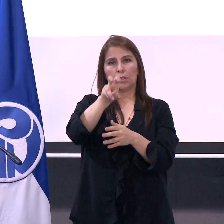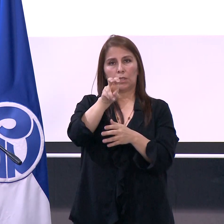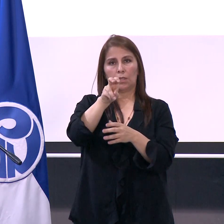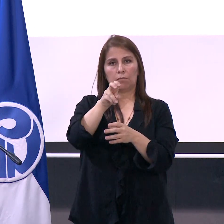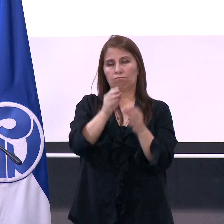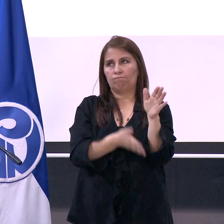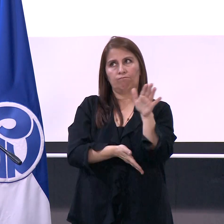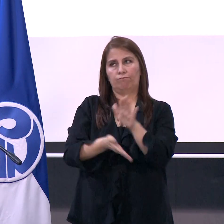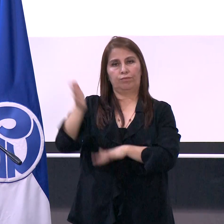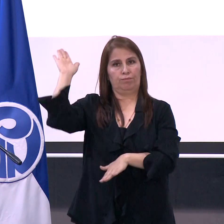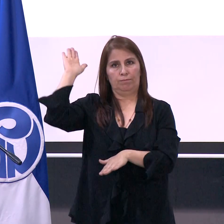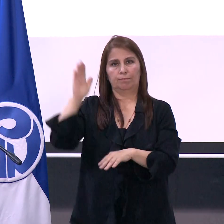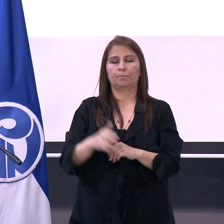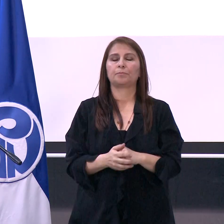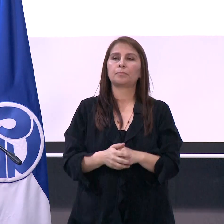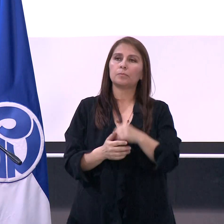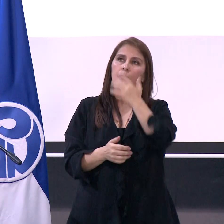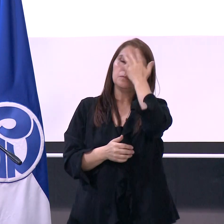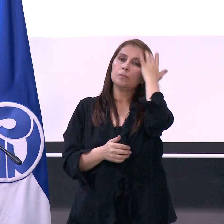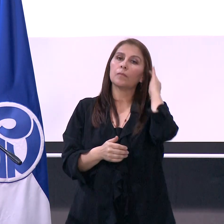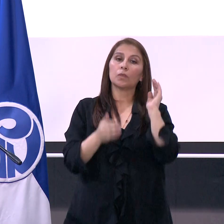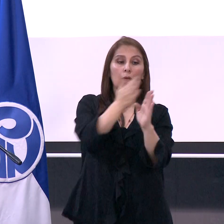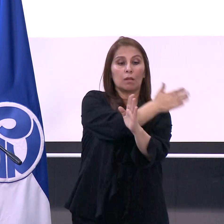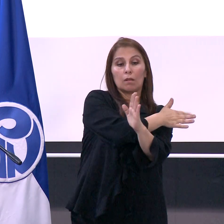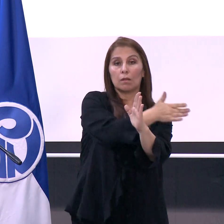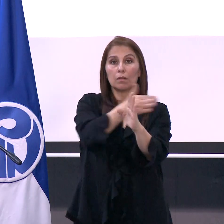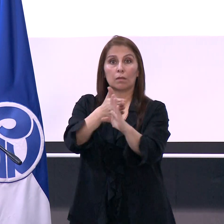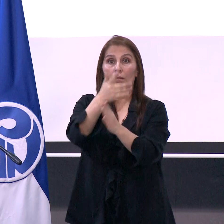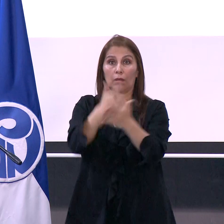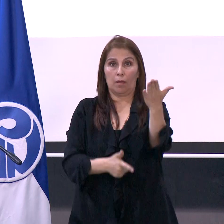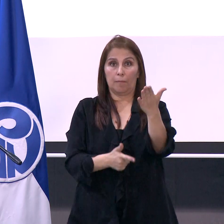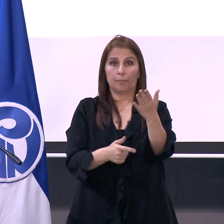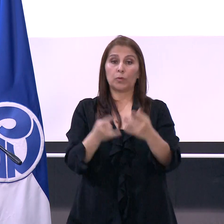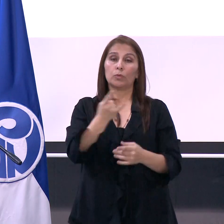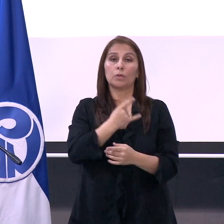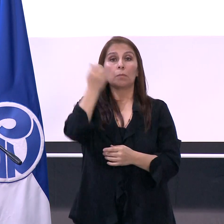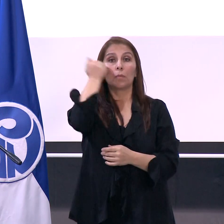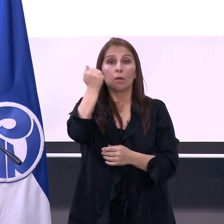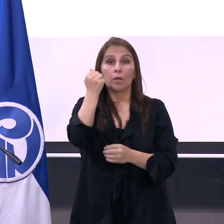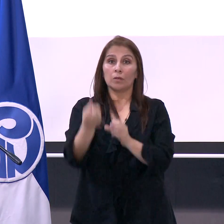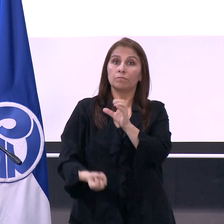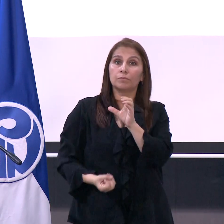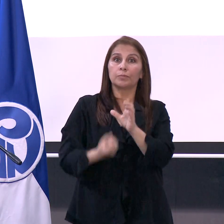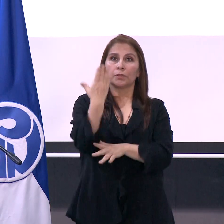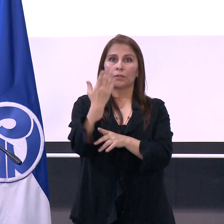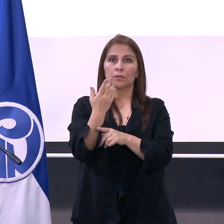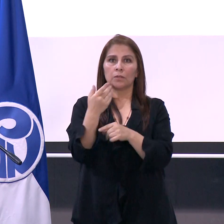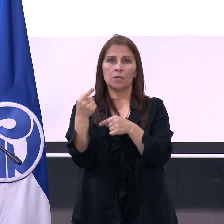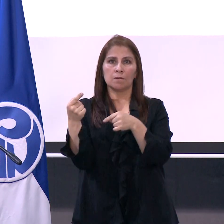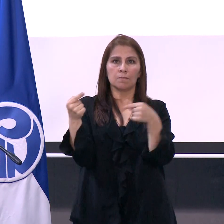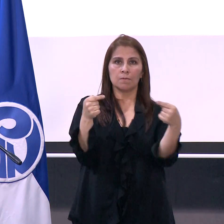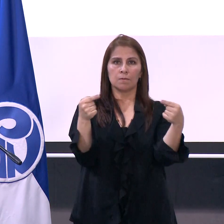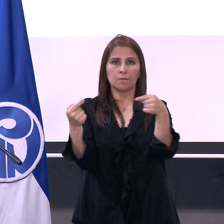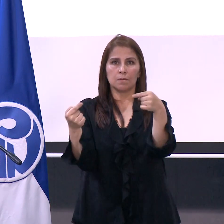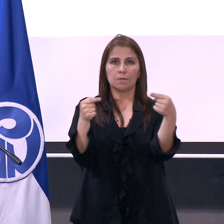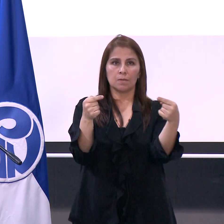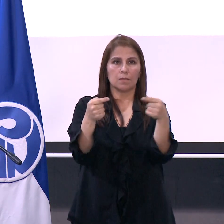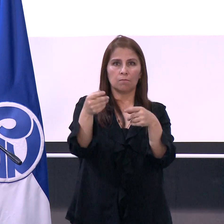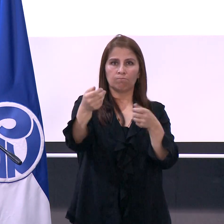entonces hasta aquí primero que las universidades pedagógicas se crearon en medio de una fuerte disputa territorial